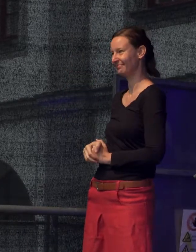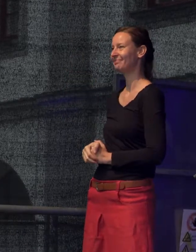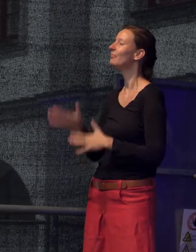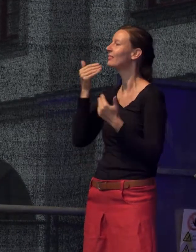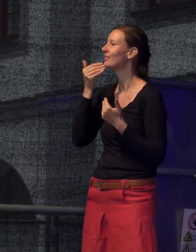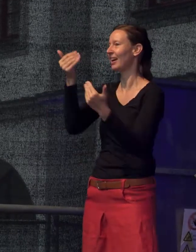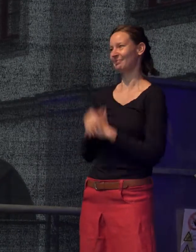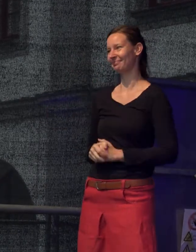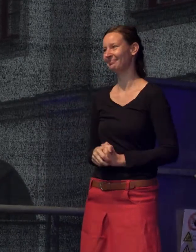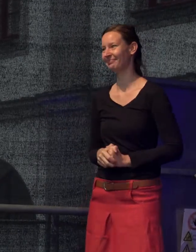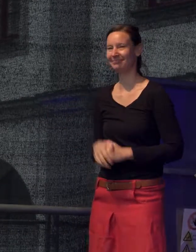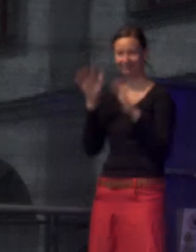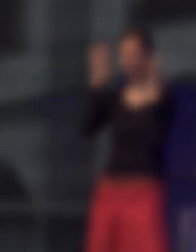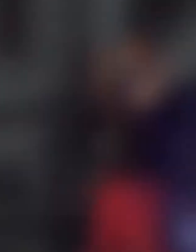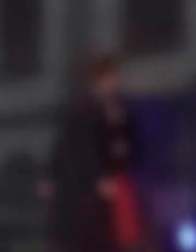dank